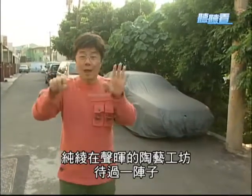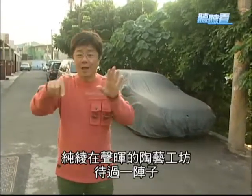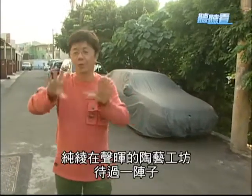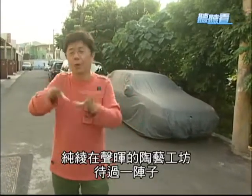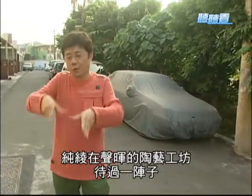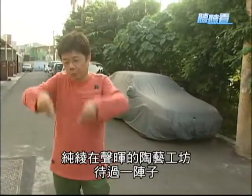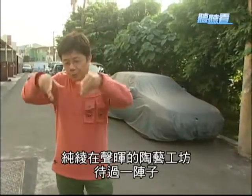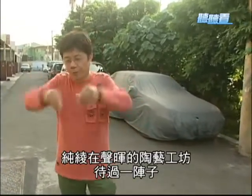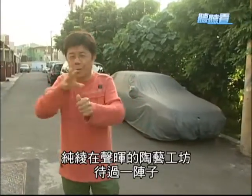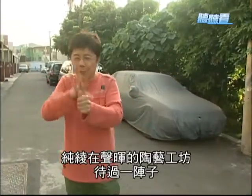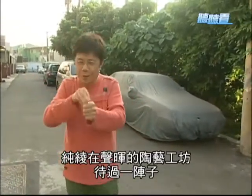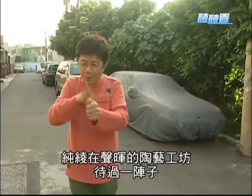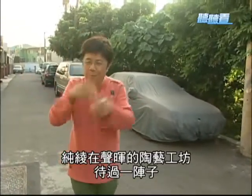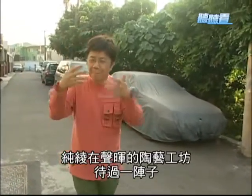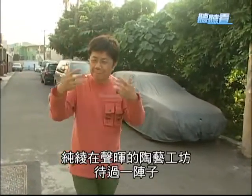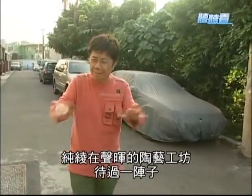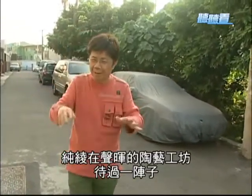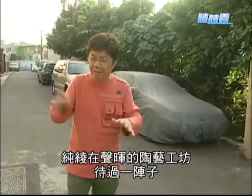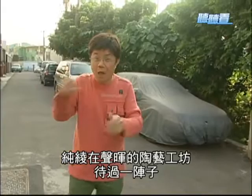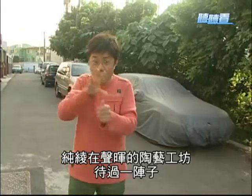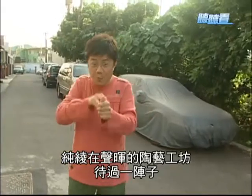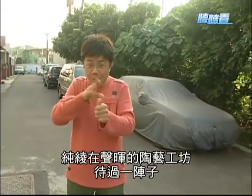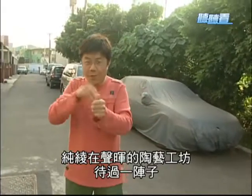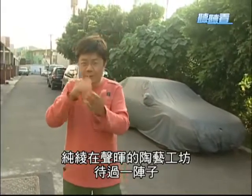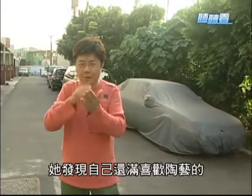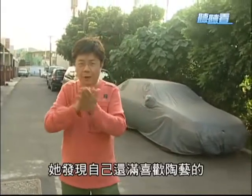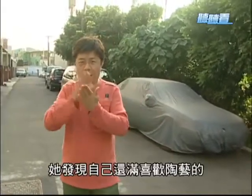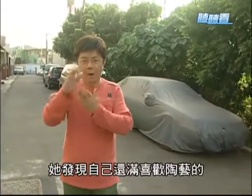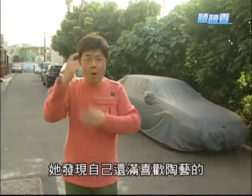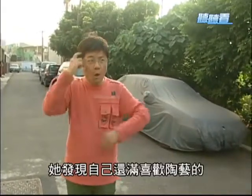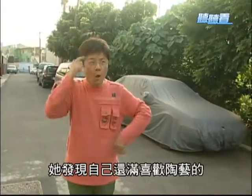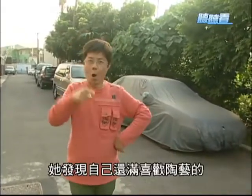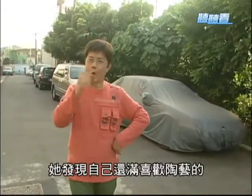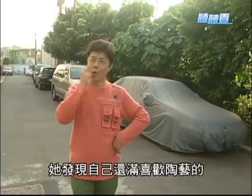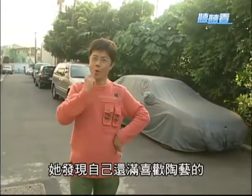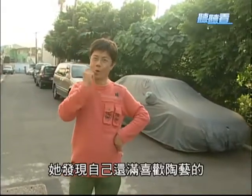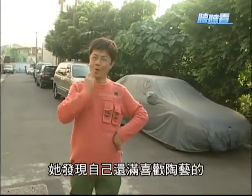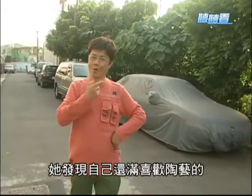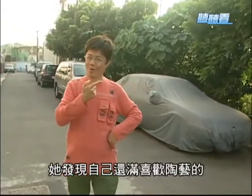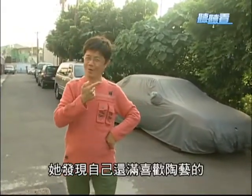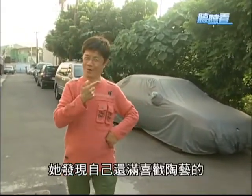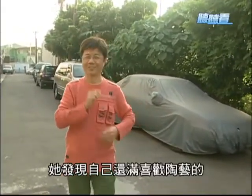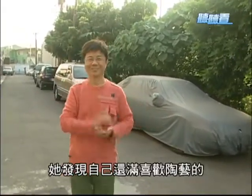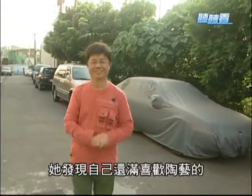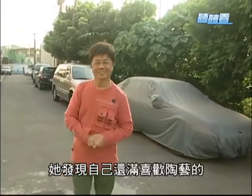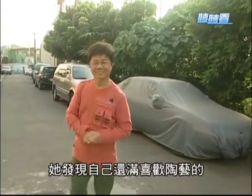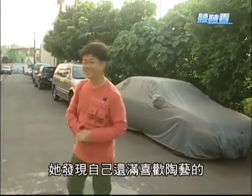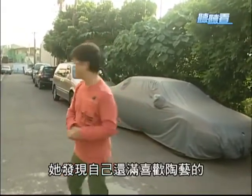深灰的陶艺工坊待过一阵子，他发现呢，自己还蛮喜欢陶艺的呢。